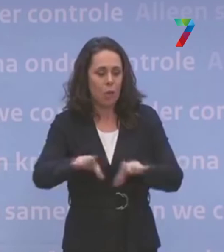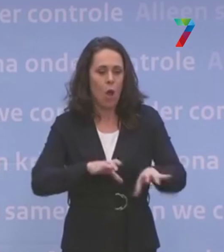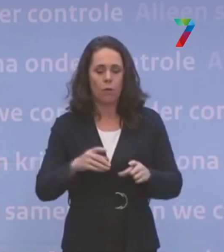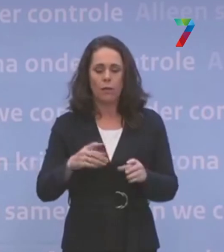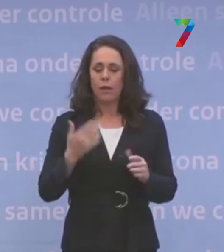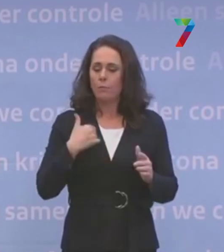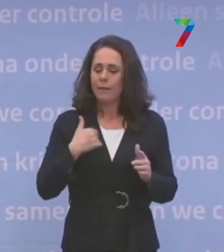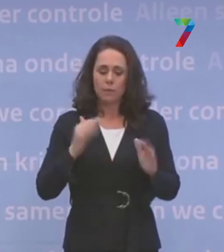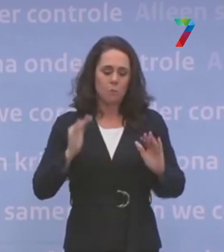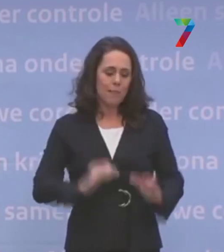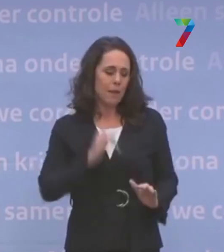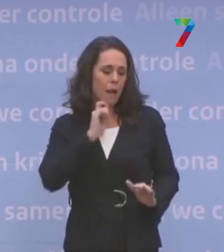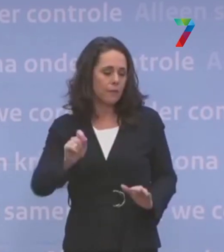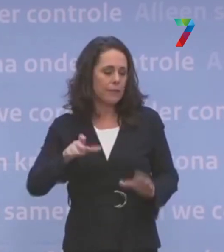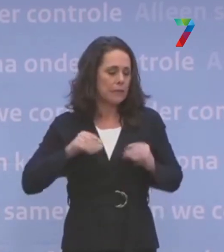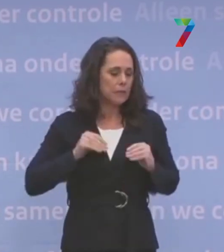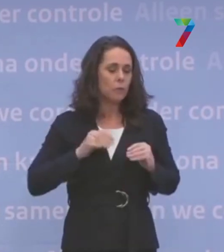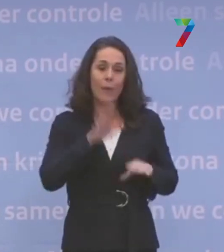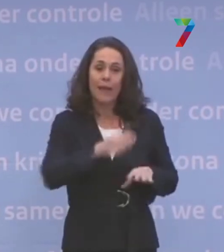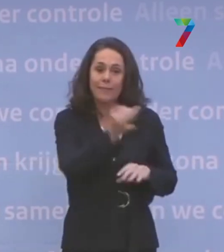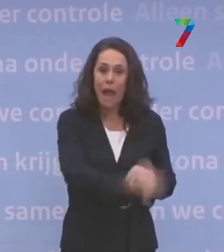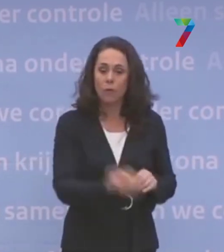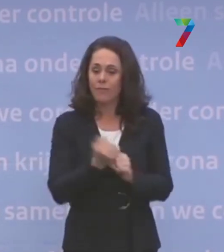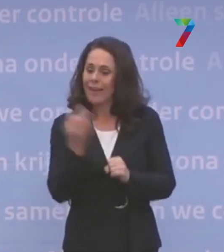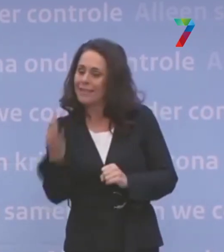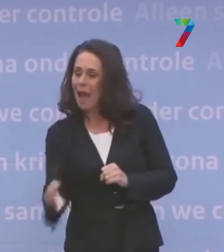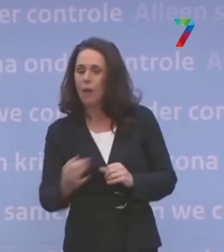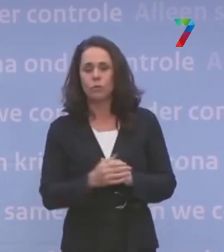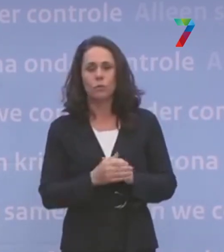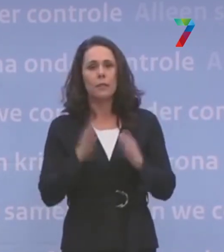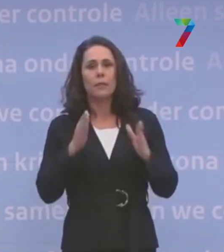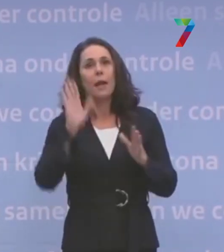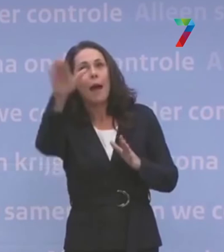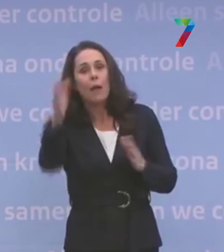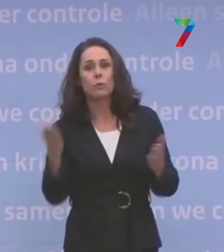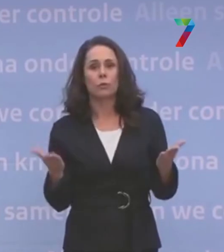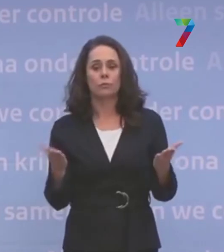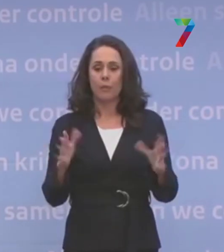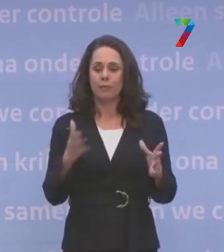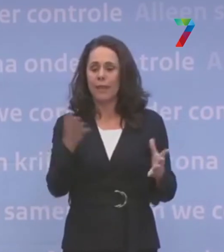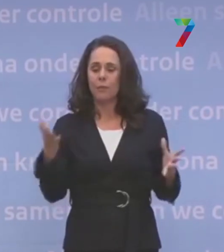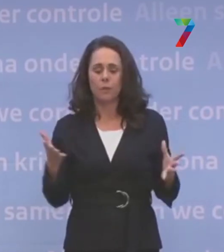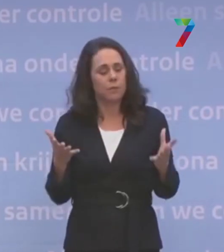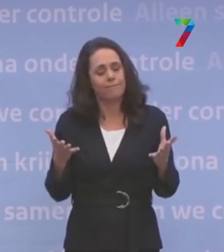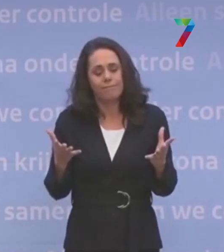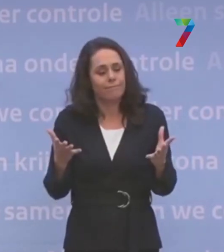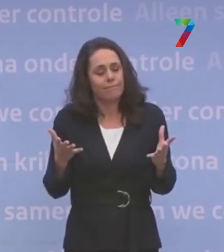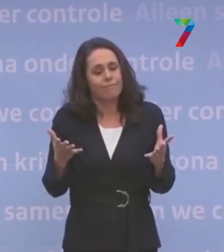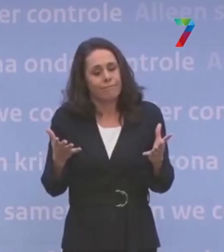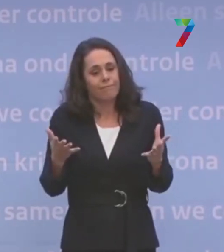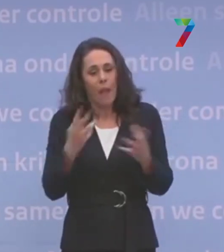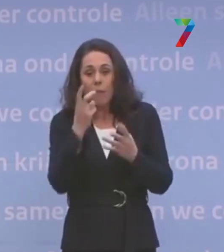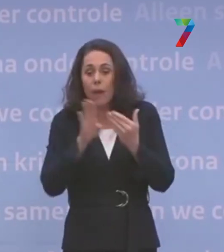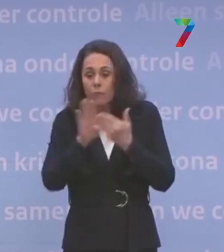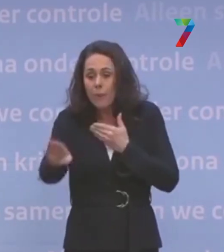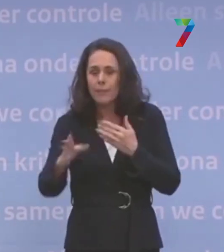minder houden aan het advies, blijf zoveel mogelijk thuis. Werk zoveel mogelijk thuis. De straat op gaan. En misschien omdat ze met de beste wil van de wereld die anderhalve meter willen